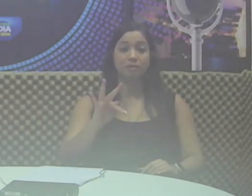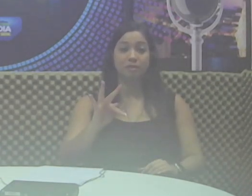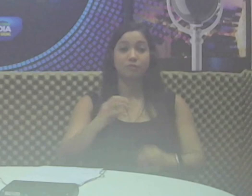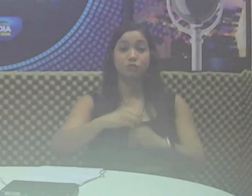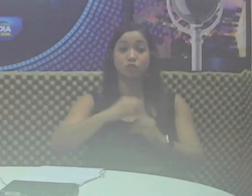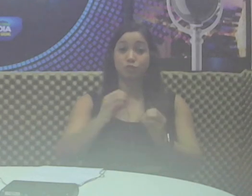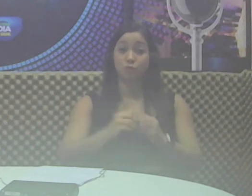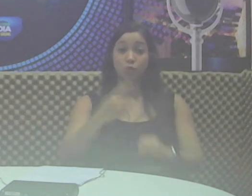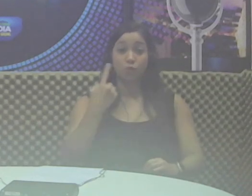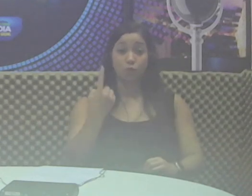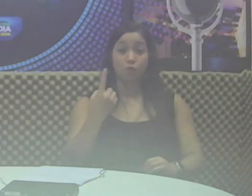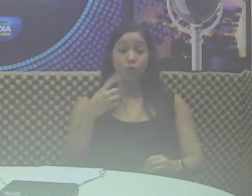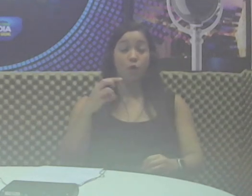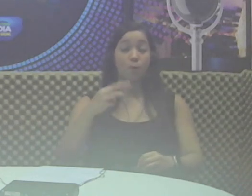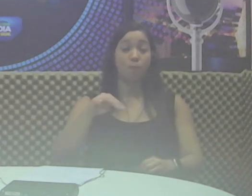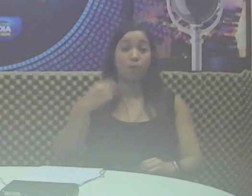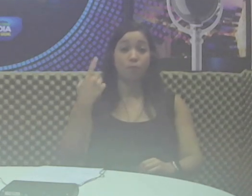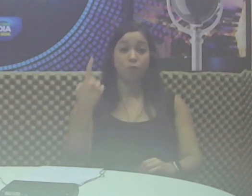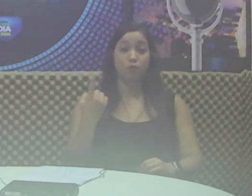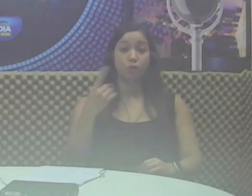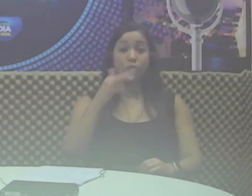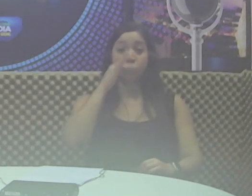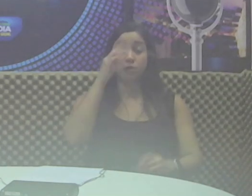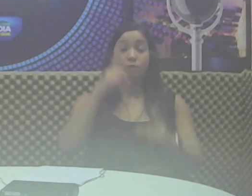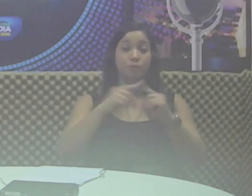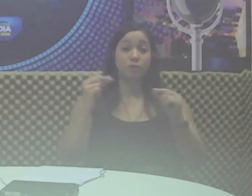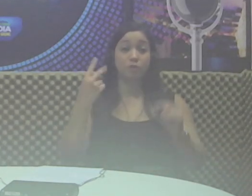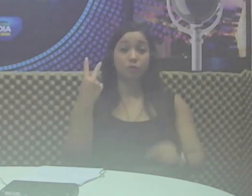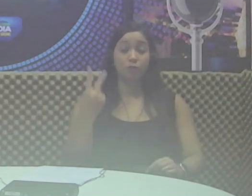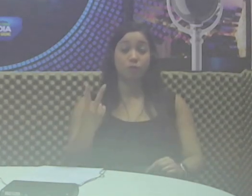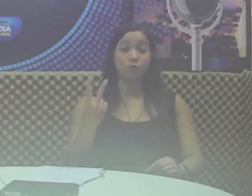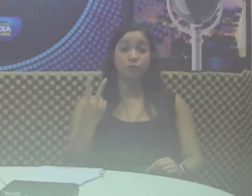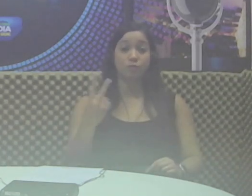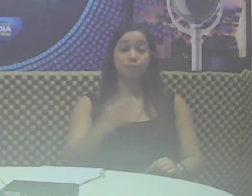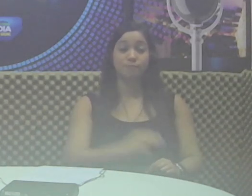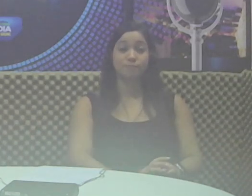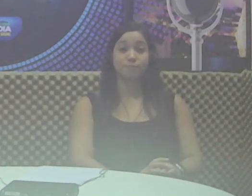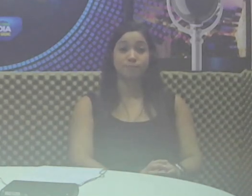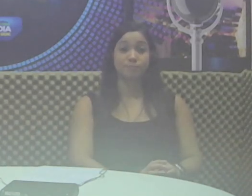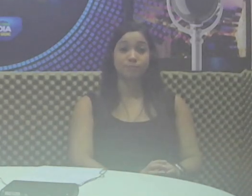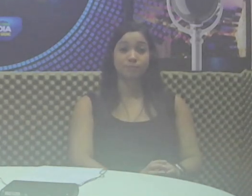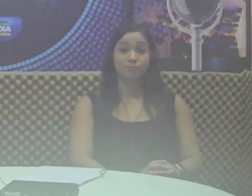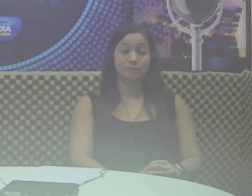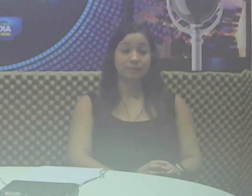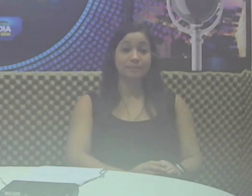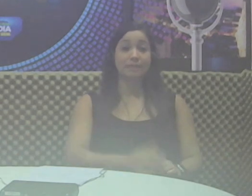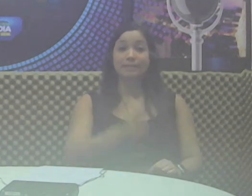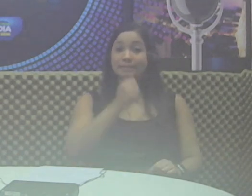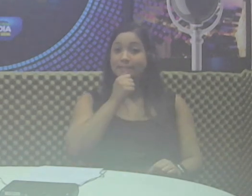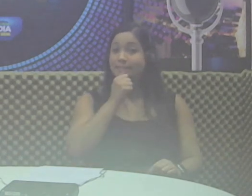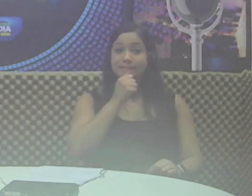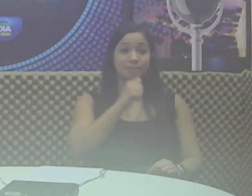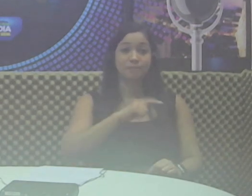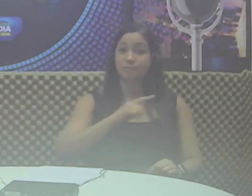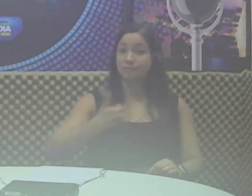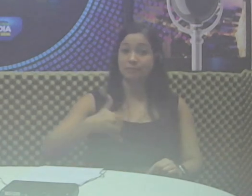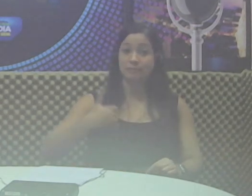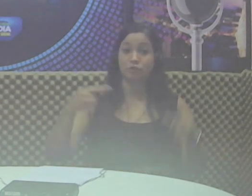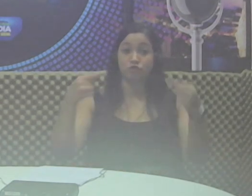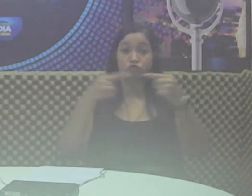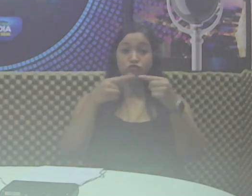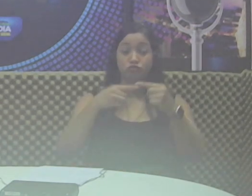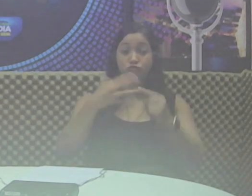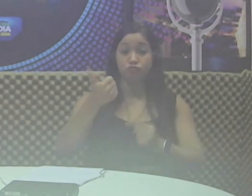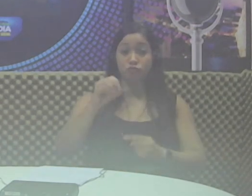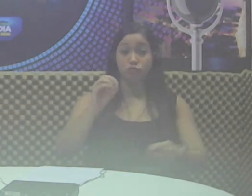Parque 1, Morumbi 1, Jardim Brasília 2. Aqueles que não estiverem dentro da faixa etária de 10 a